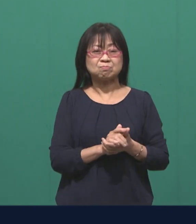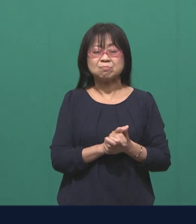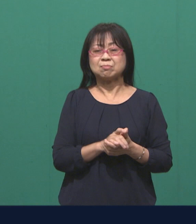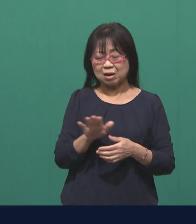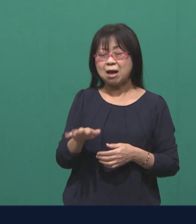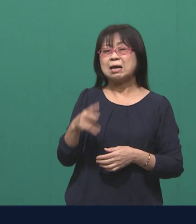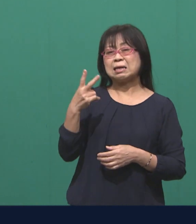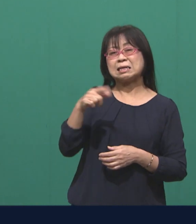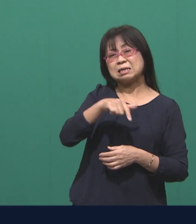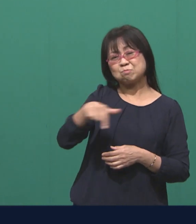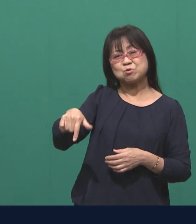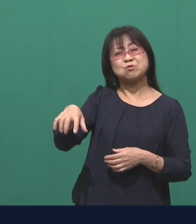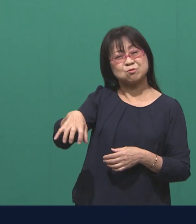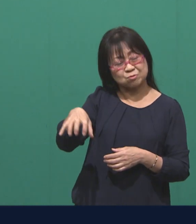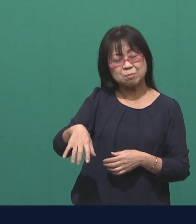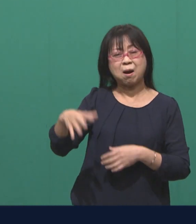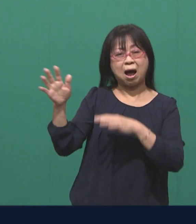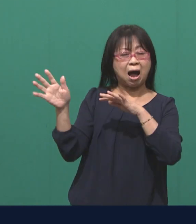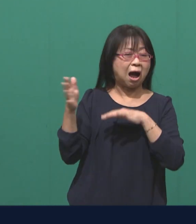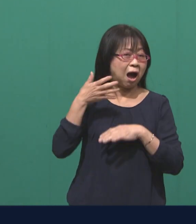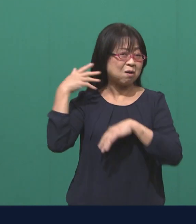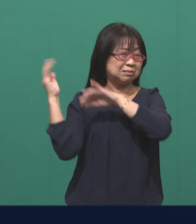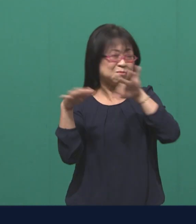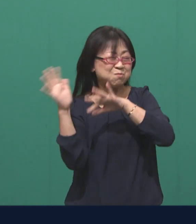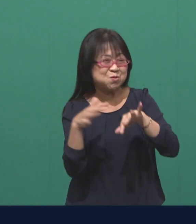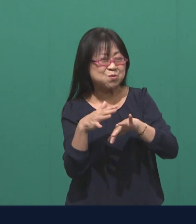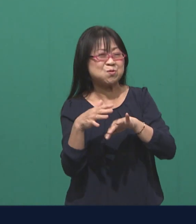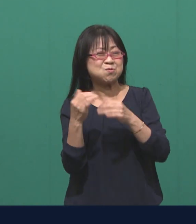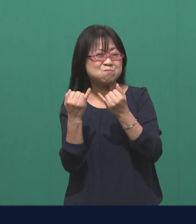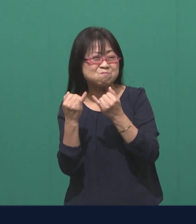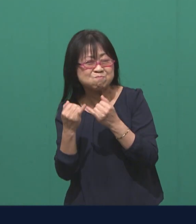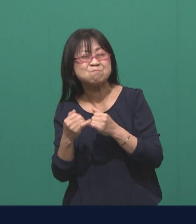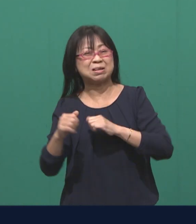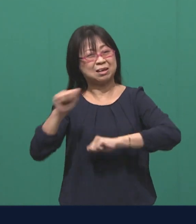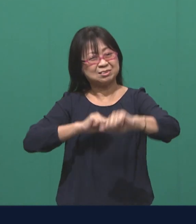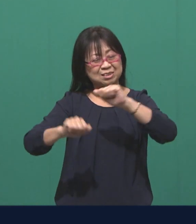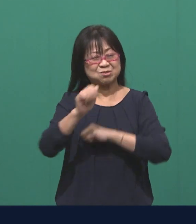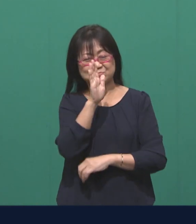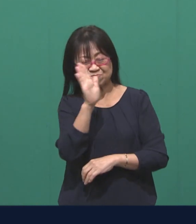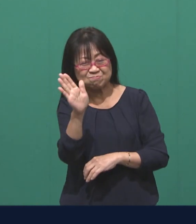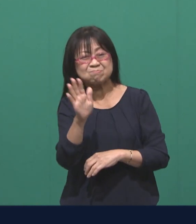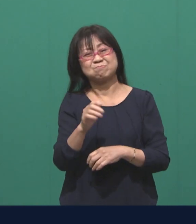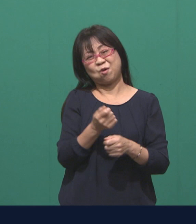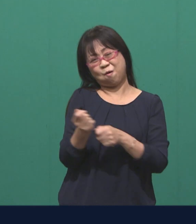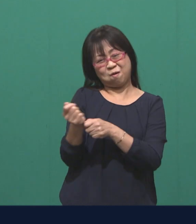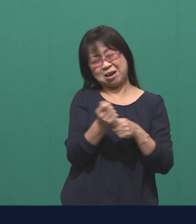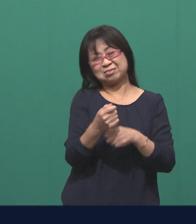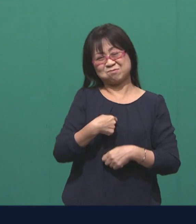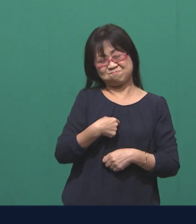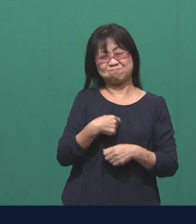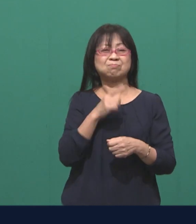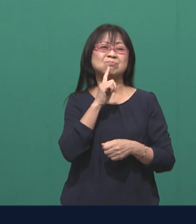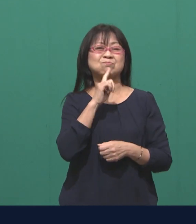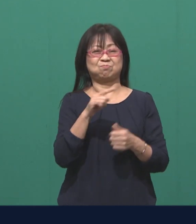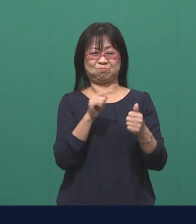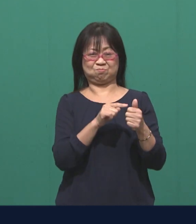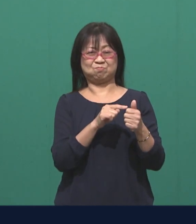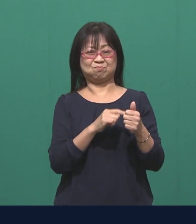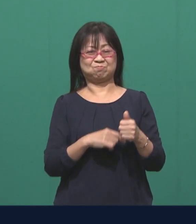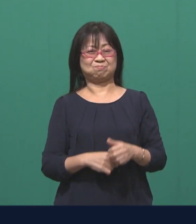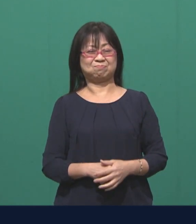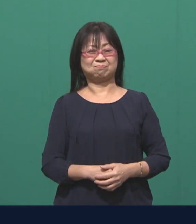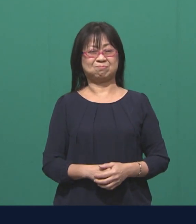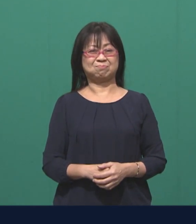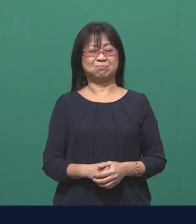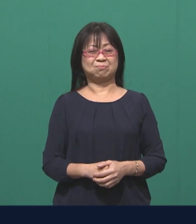、三日月知事は2部でも青い旋風を起こしてほしい、応援していますとエールを送っ